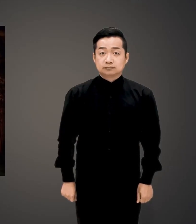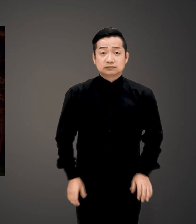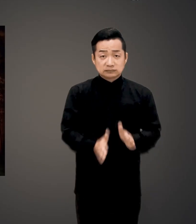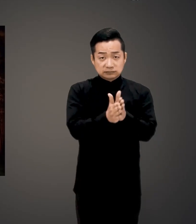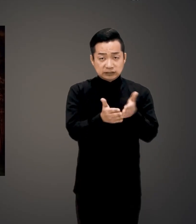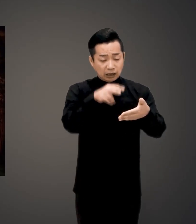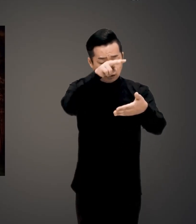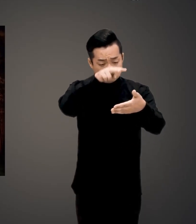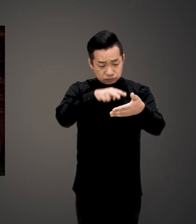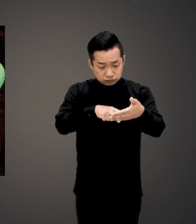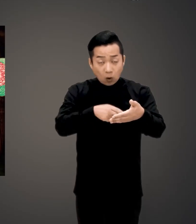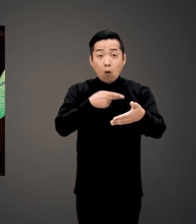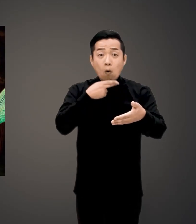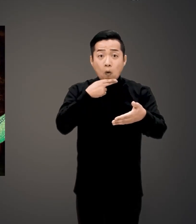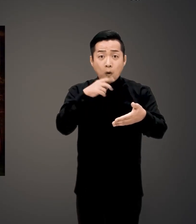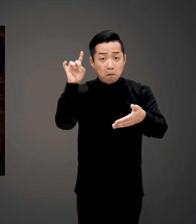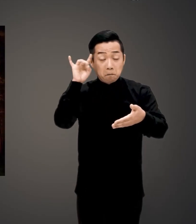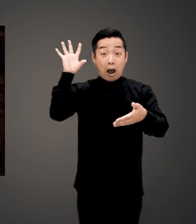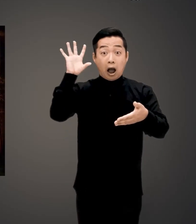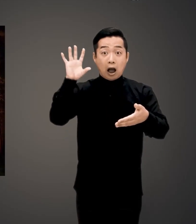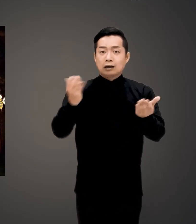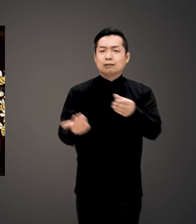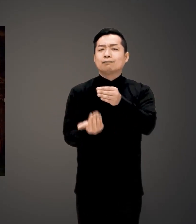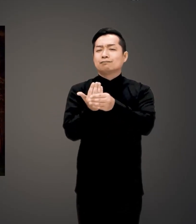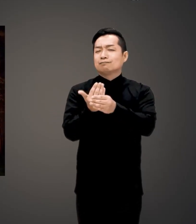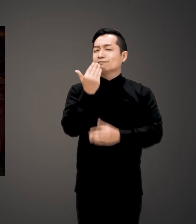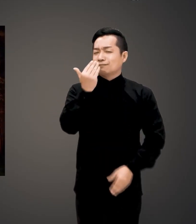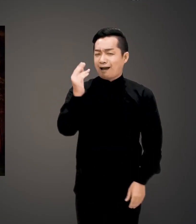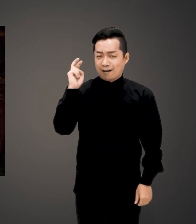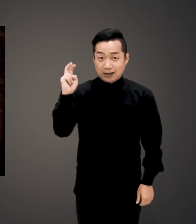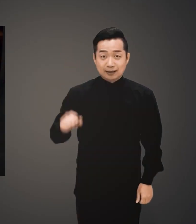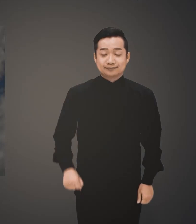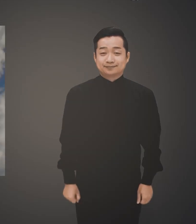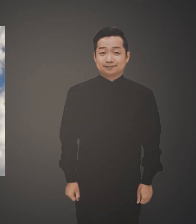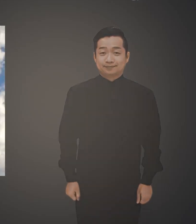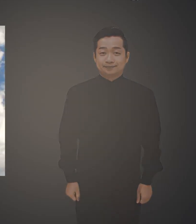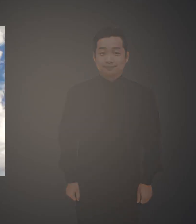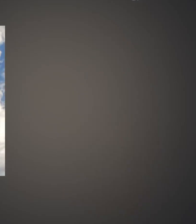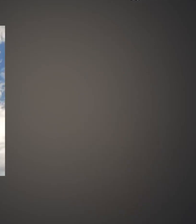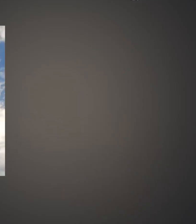그러다 책에서 알려주지 않는 예상치 못한 일들이 생길지도 몰라.